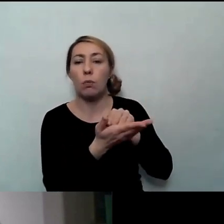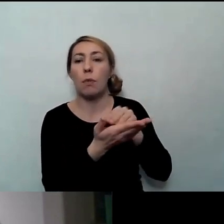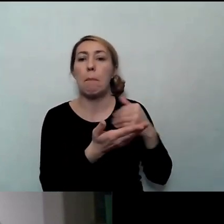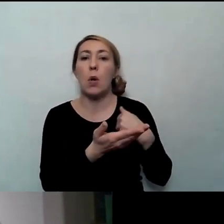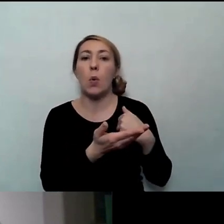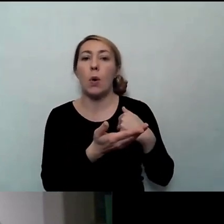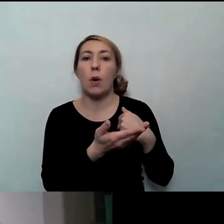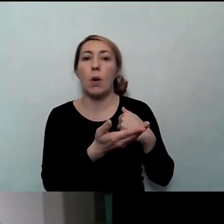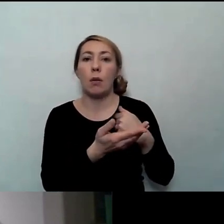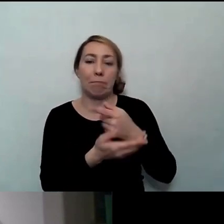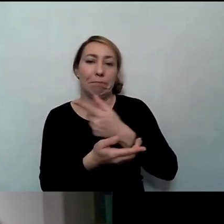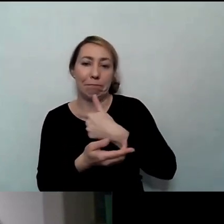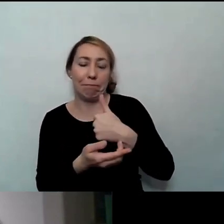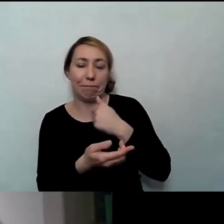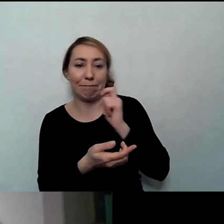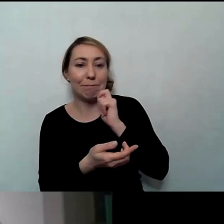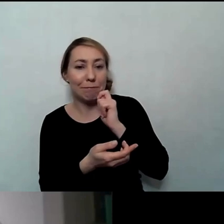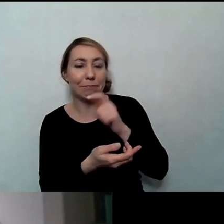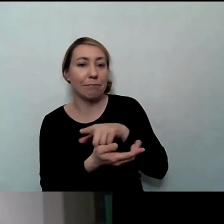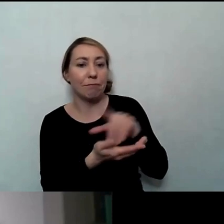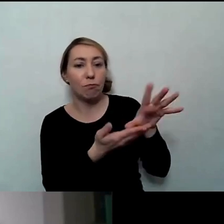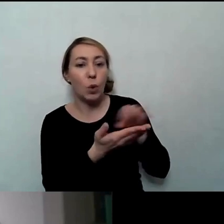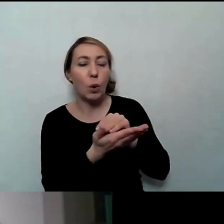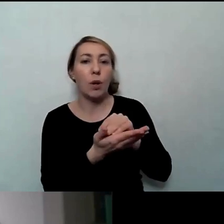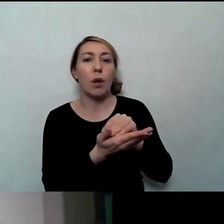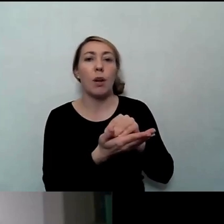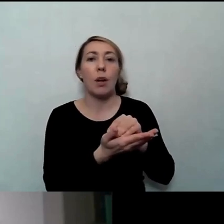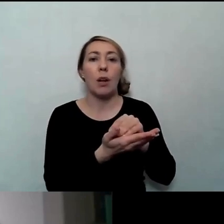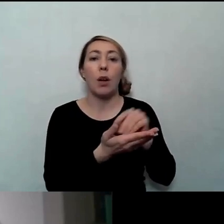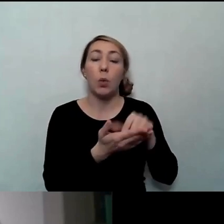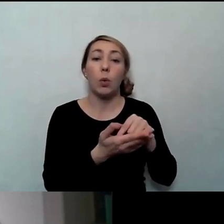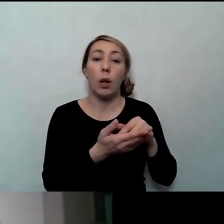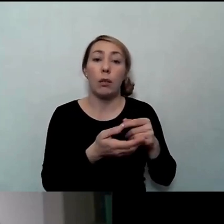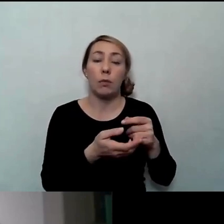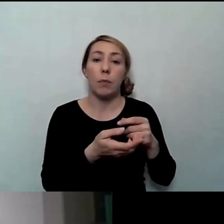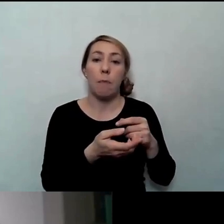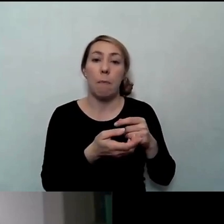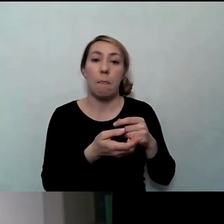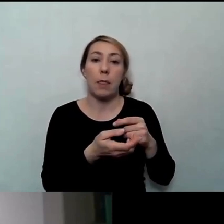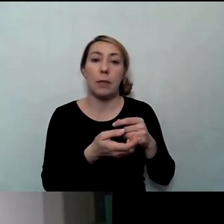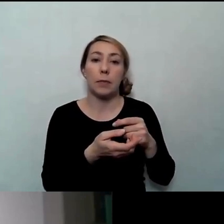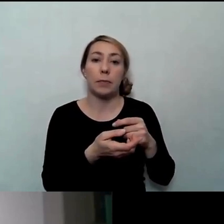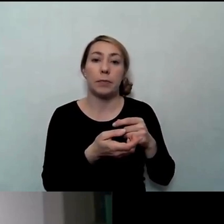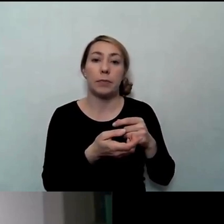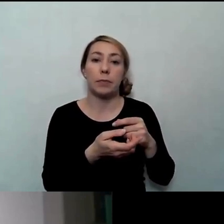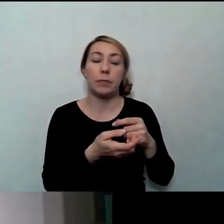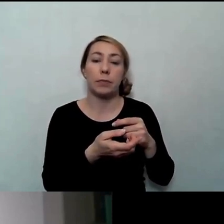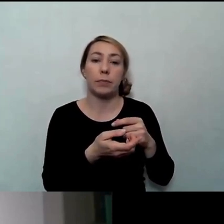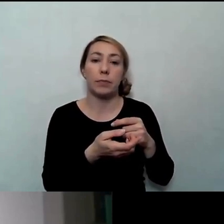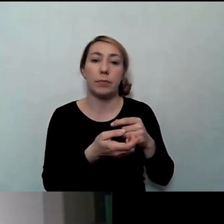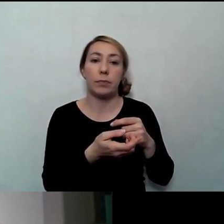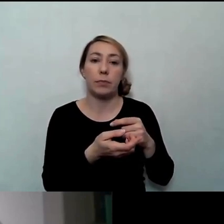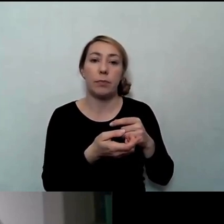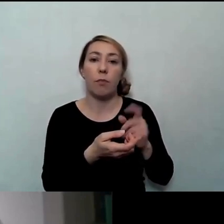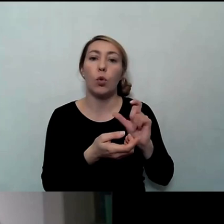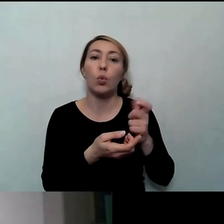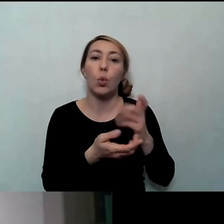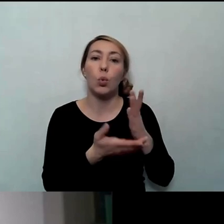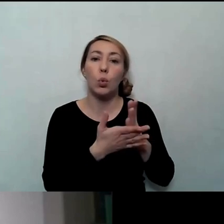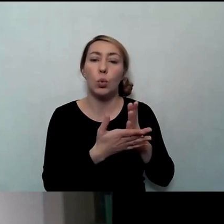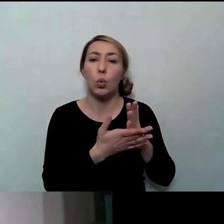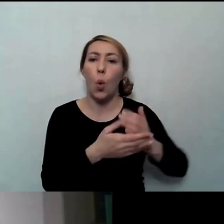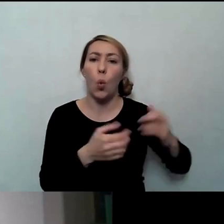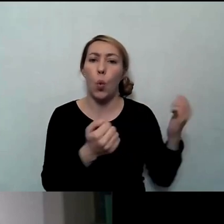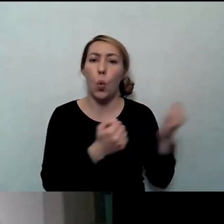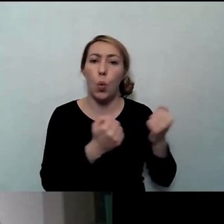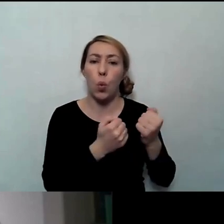posiłkowałyśmy się, bo same panie w etapie produkcji tego testu były, posiłkowałyśmy się tym, co jest już bardzo mocno